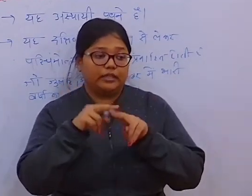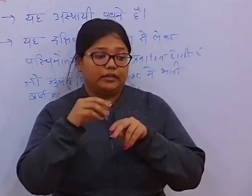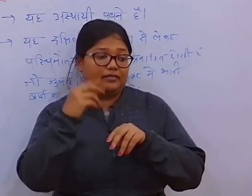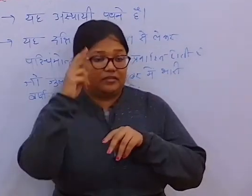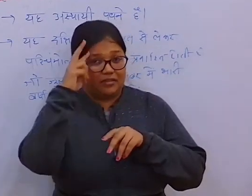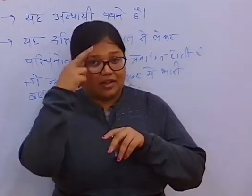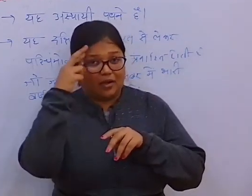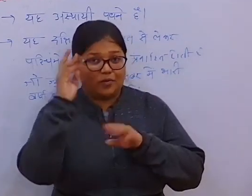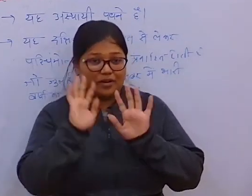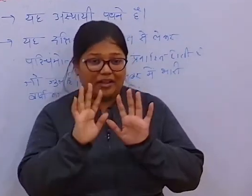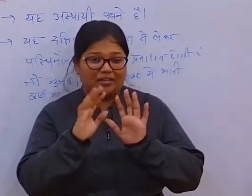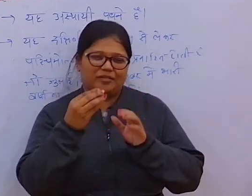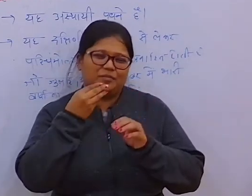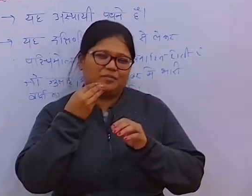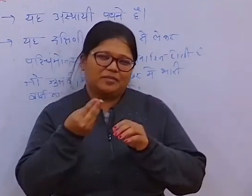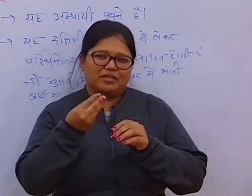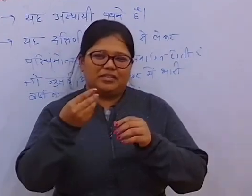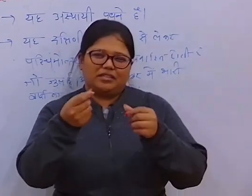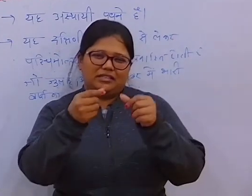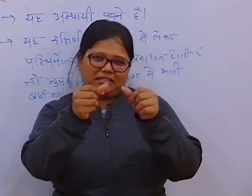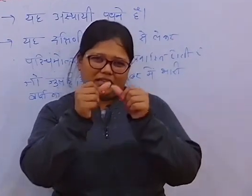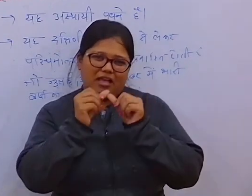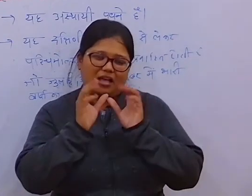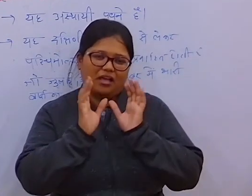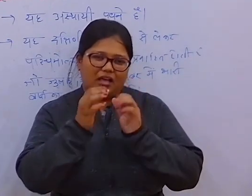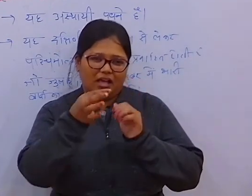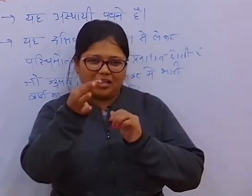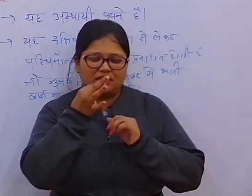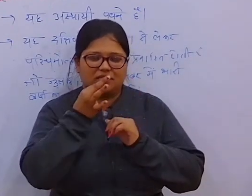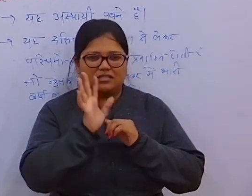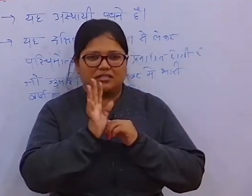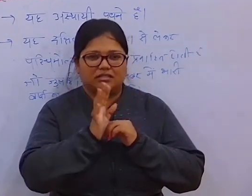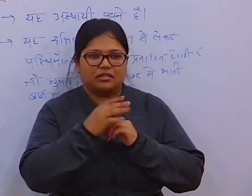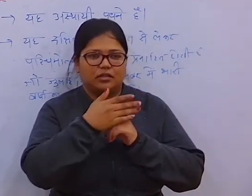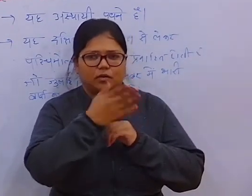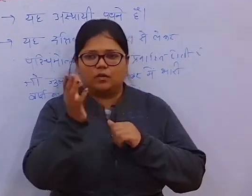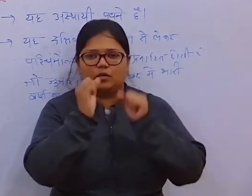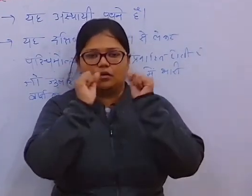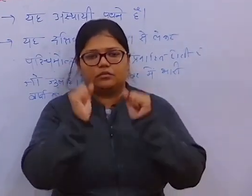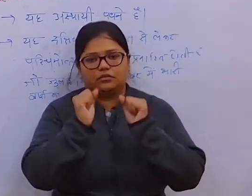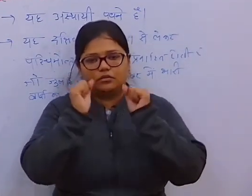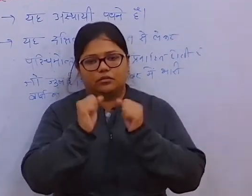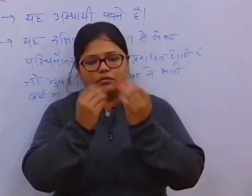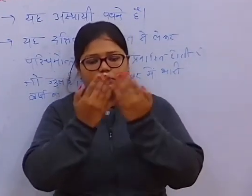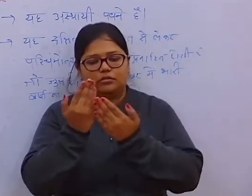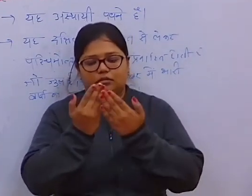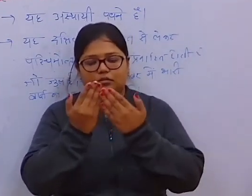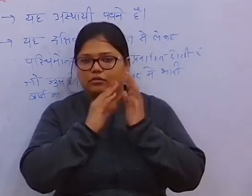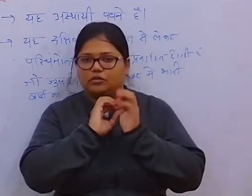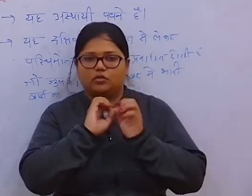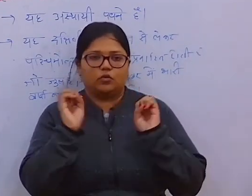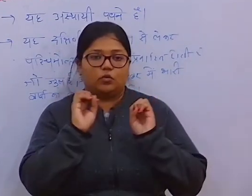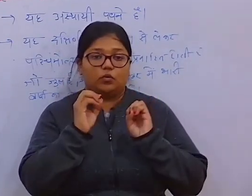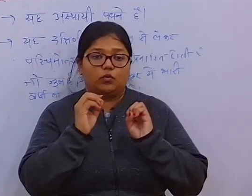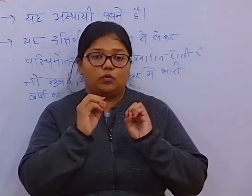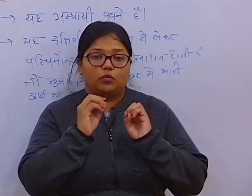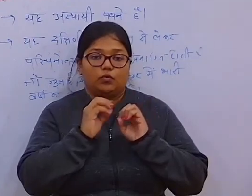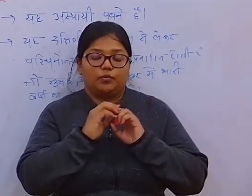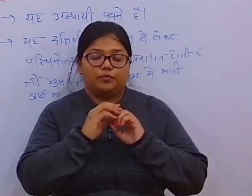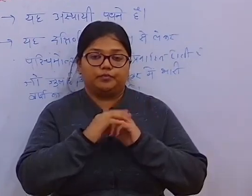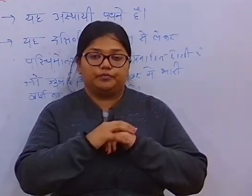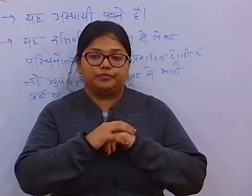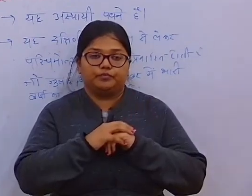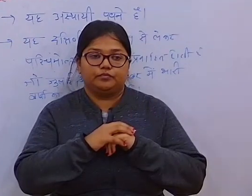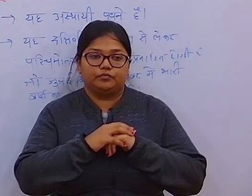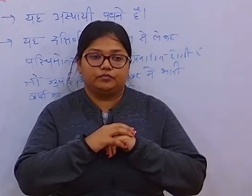तो प्लीज़ मेरे से पूछोगे, ये नहीं कि बस बैठ रहे हो और पढ़ रहे हो तो आपको कोई फ़ायदा नहीं होगा, पूछना मेरे से ज़रूर। अगर कोई चीज़ समझ नहीं आई